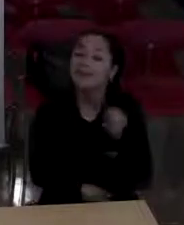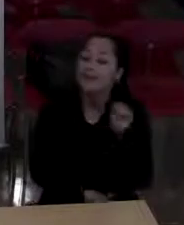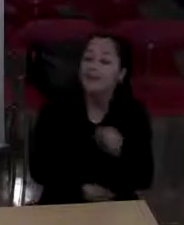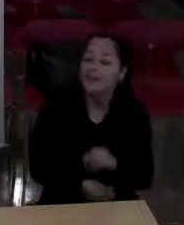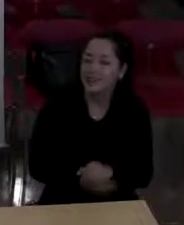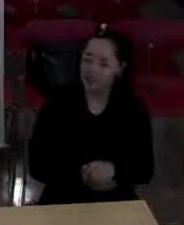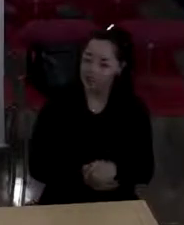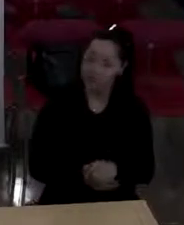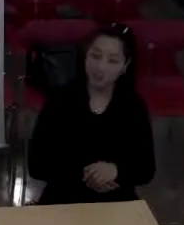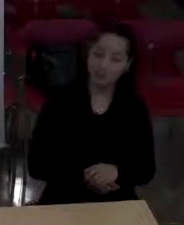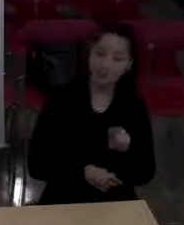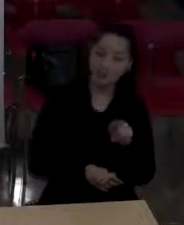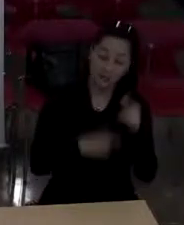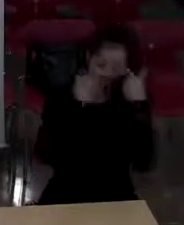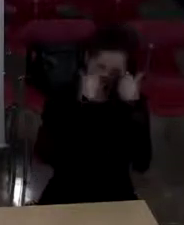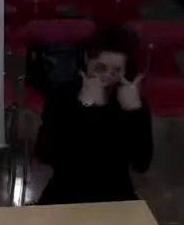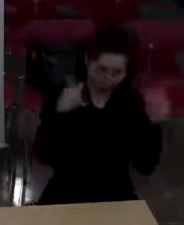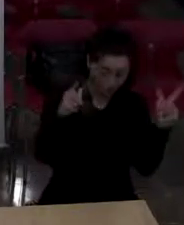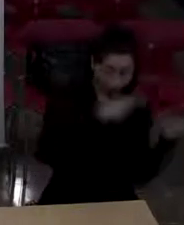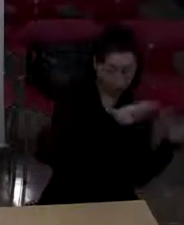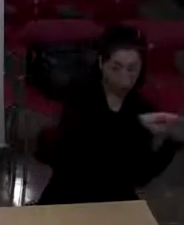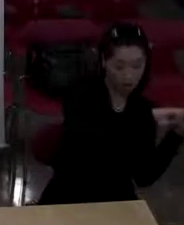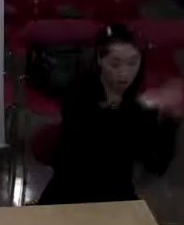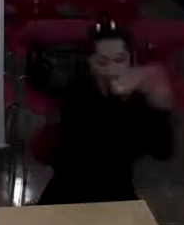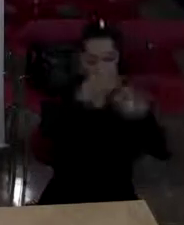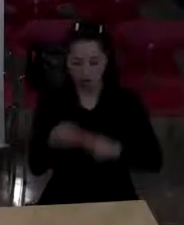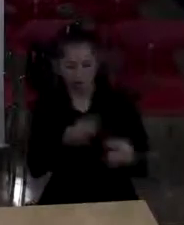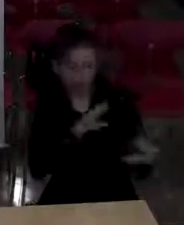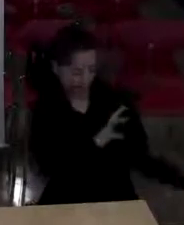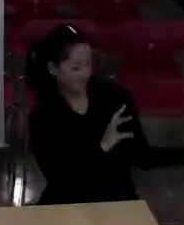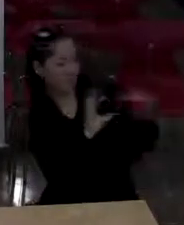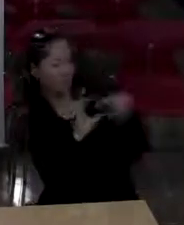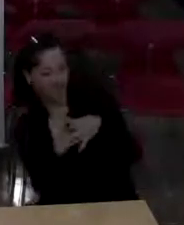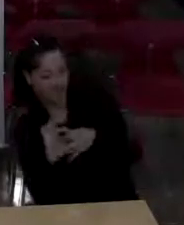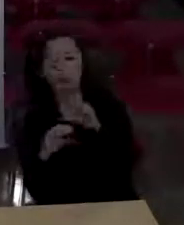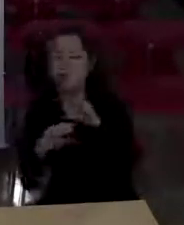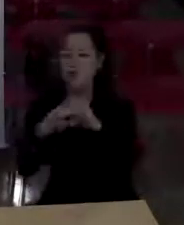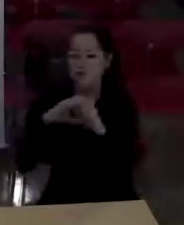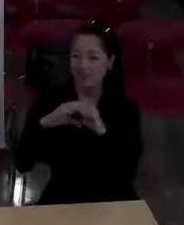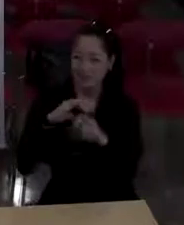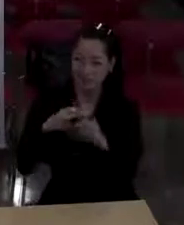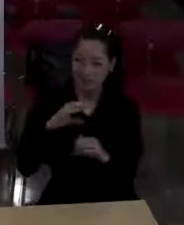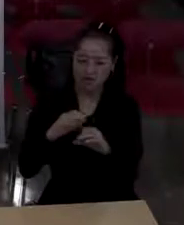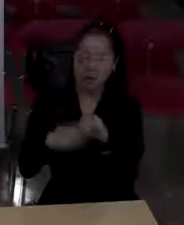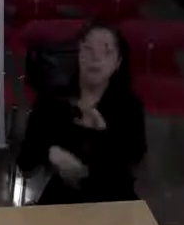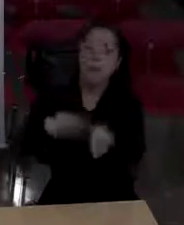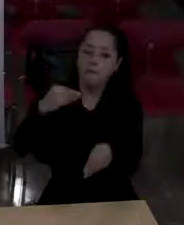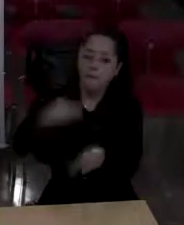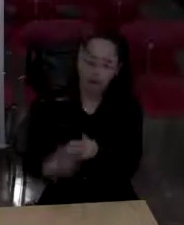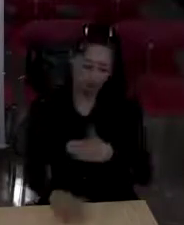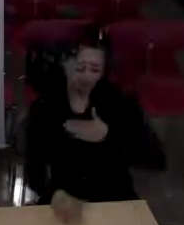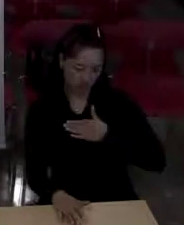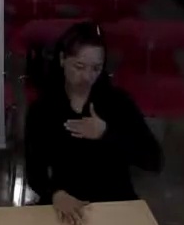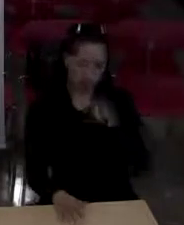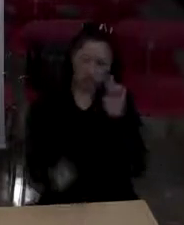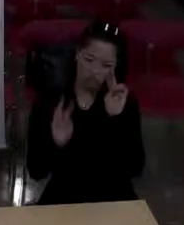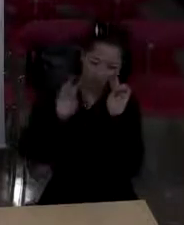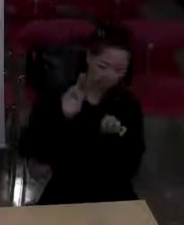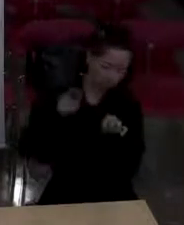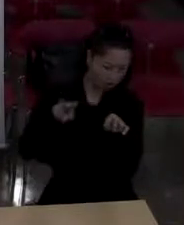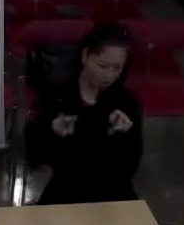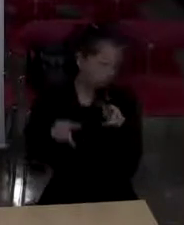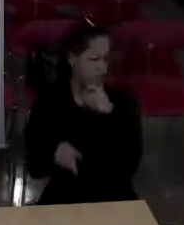lenguaje se va a potenciar en esas interacciones comunicativas que yo tengo con mi entorno, y se va a potenciar a través del uso de una